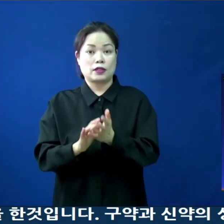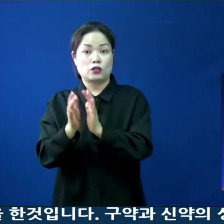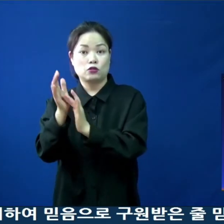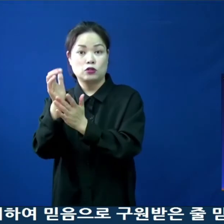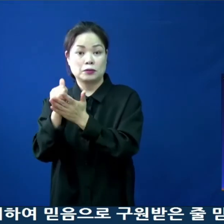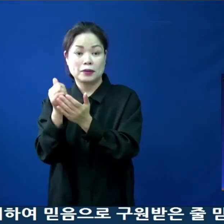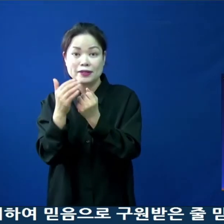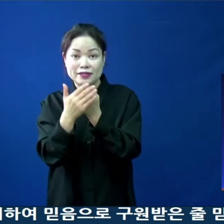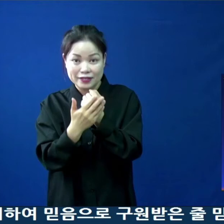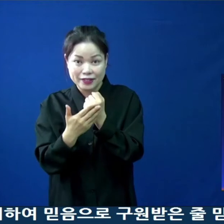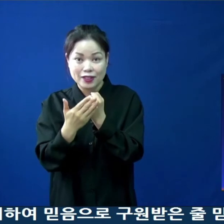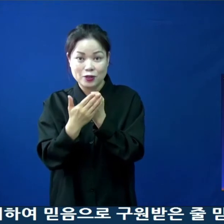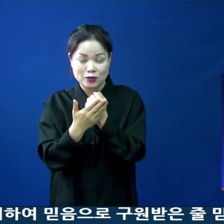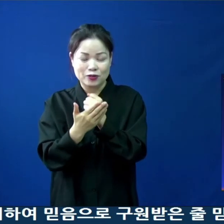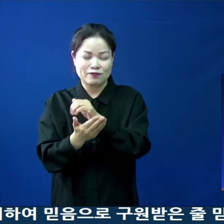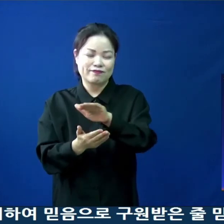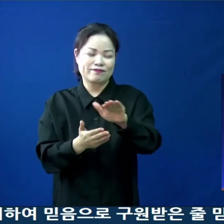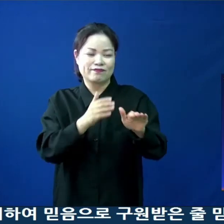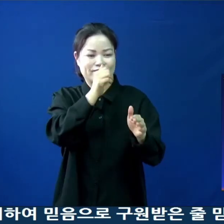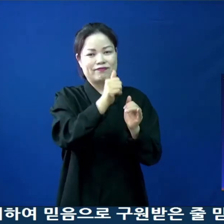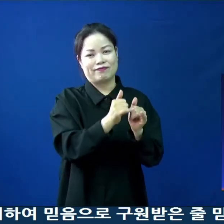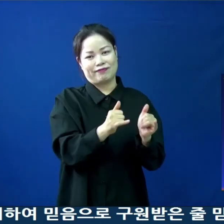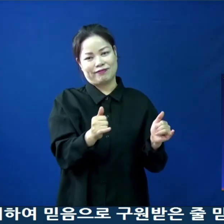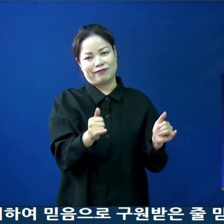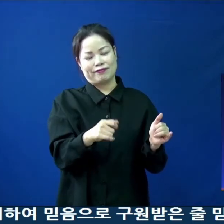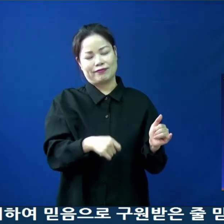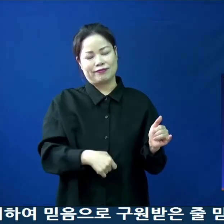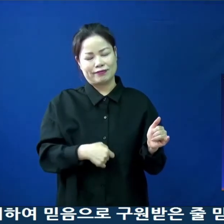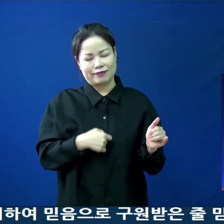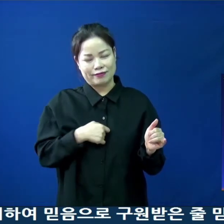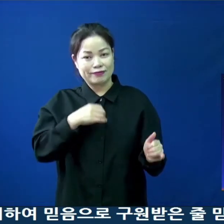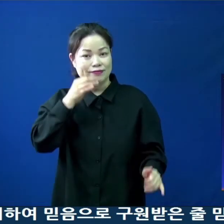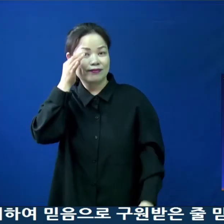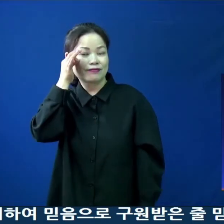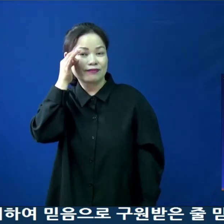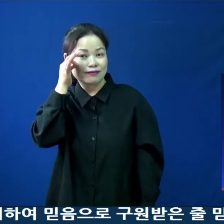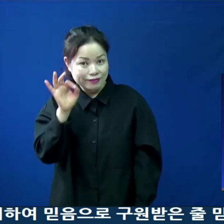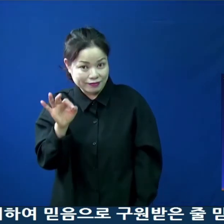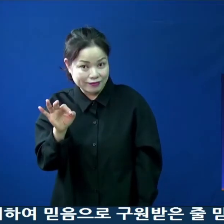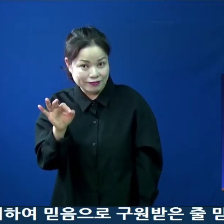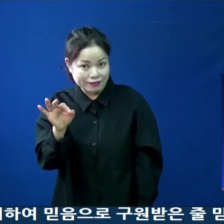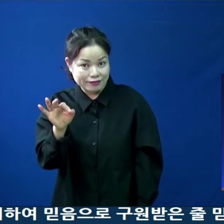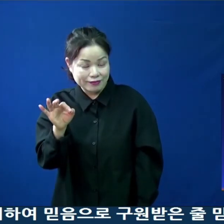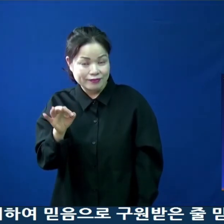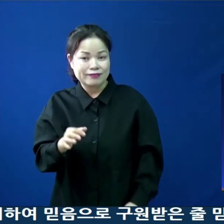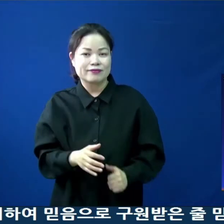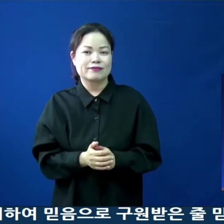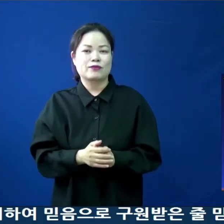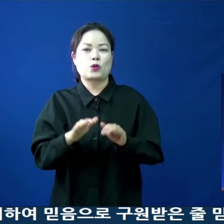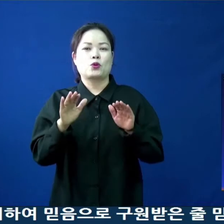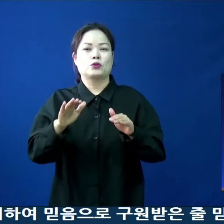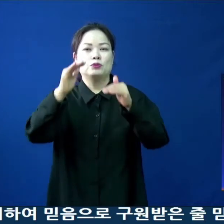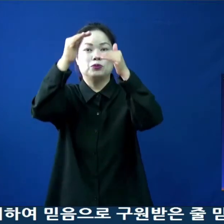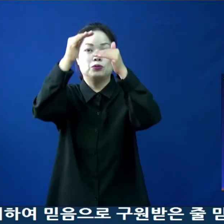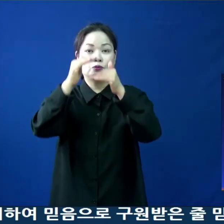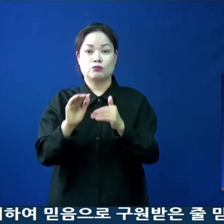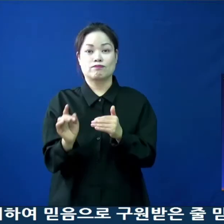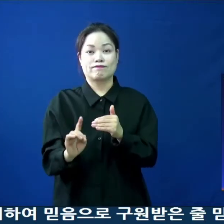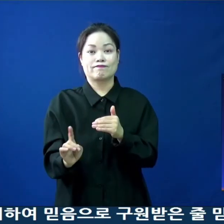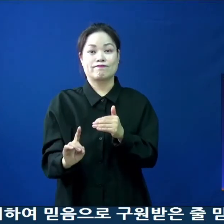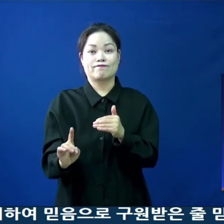예수님의 은혜로 우리 같은 죄인도 의롭다함을 얻을 수 있습니다. 그래서 오늘 본문에